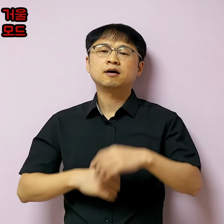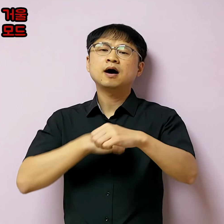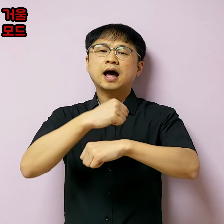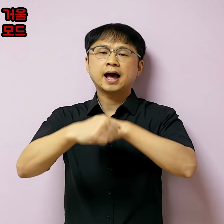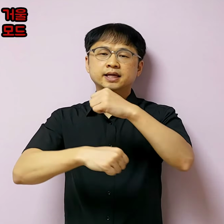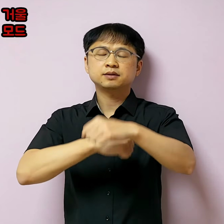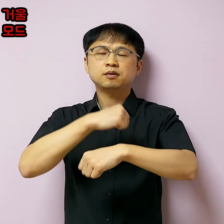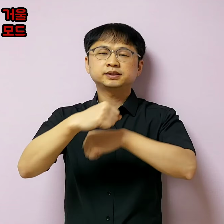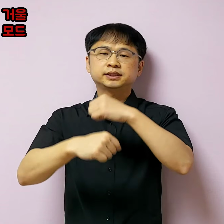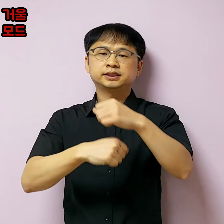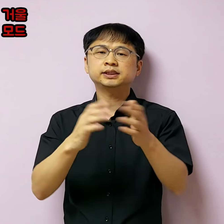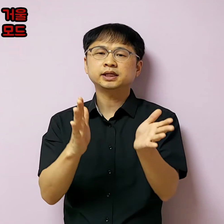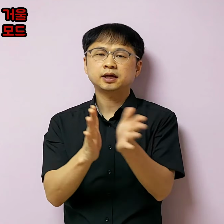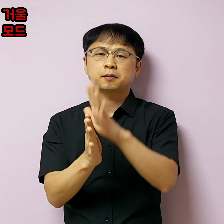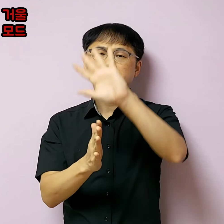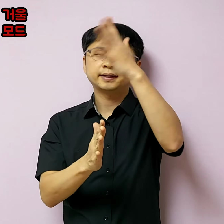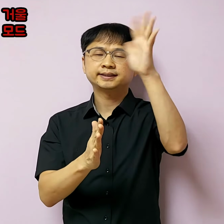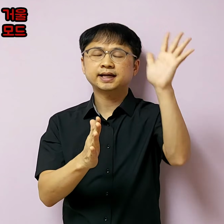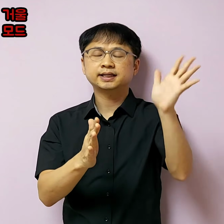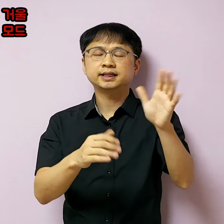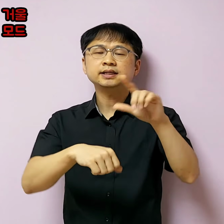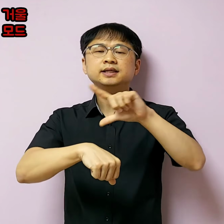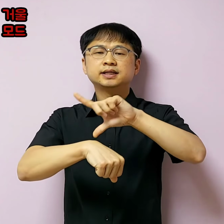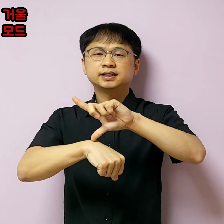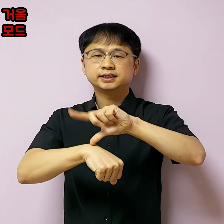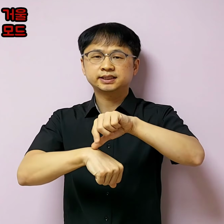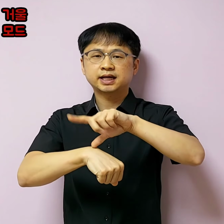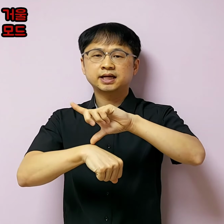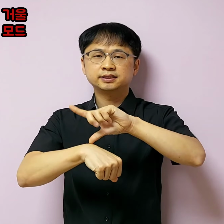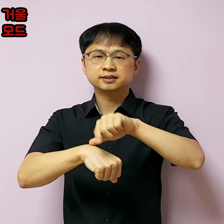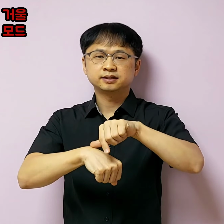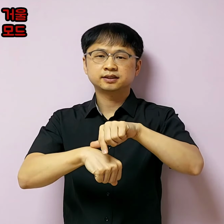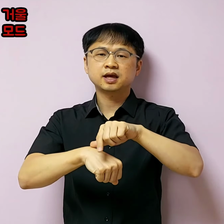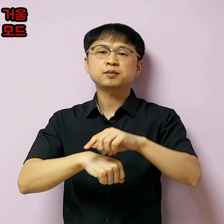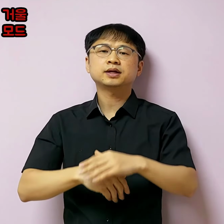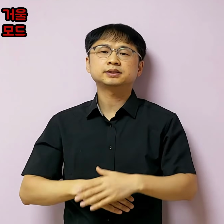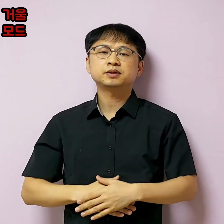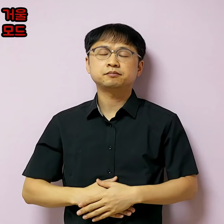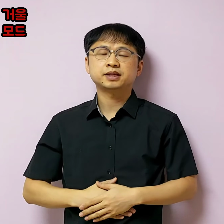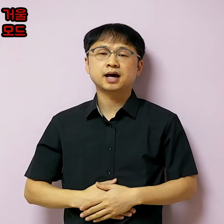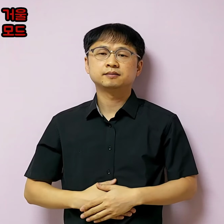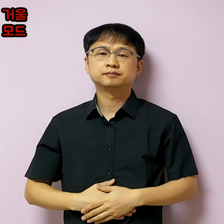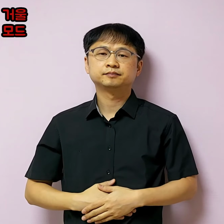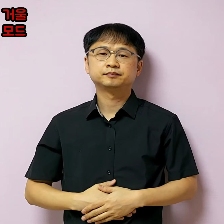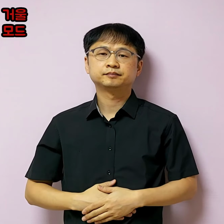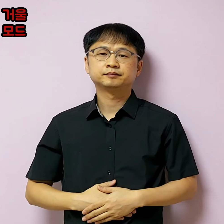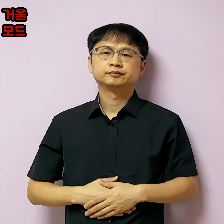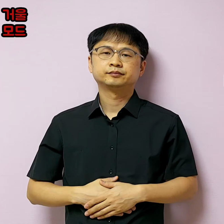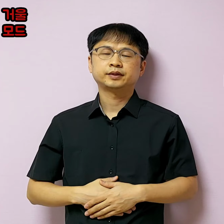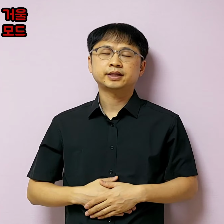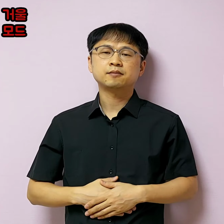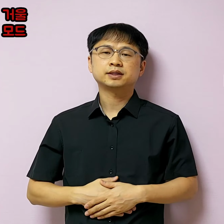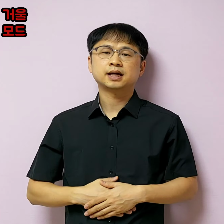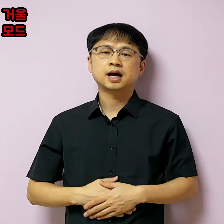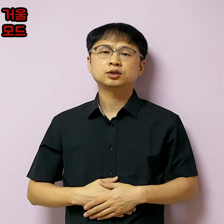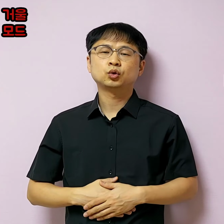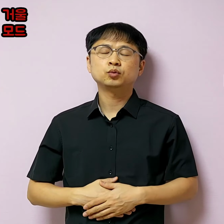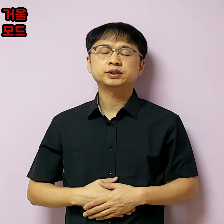그래서 아낌없이 반짝인 시간은 이렇게 표현하시면 됩니다. 네, 다음 가사